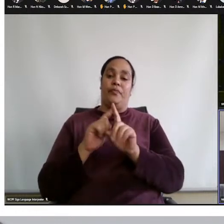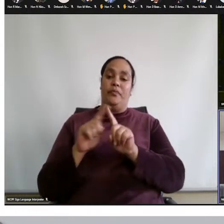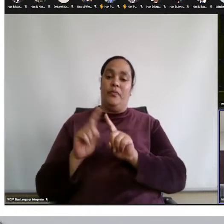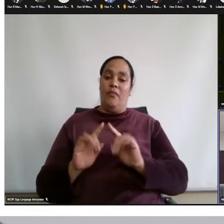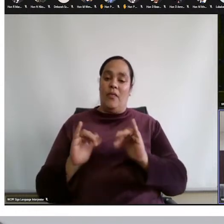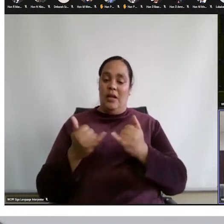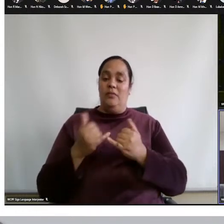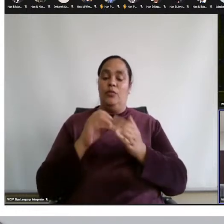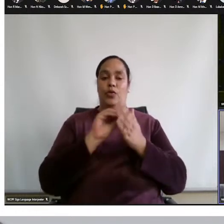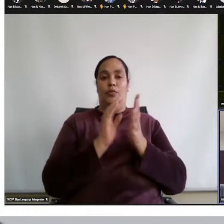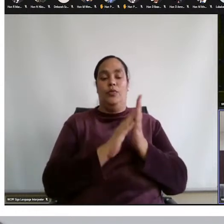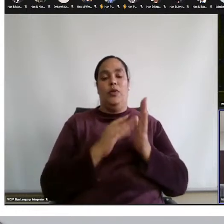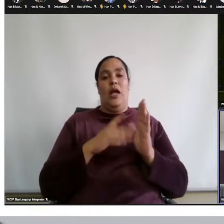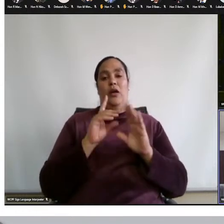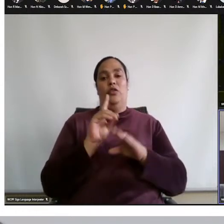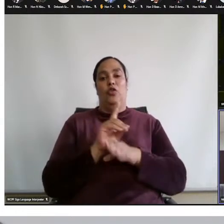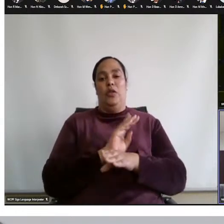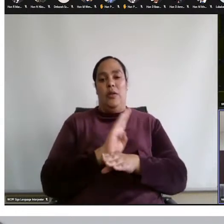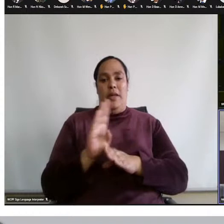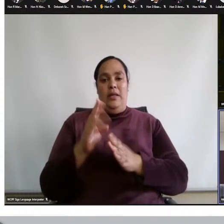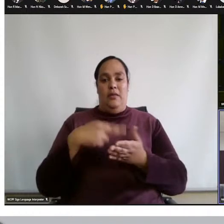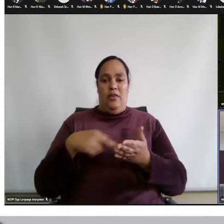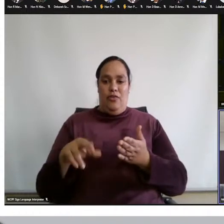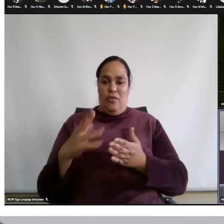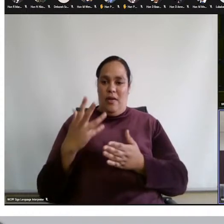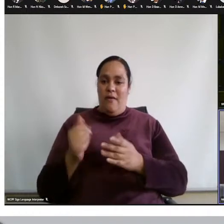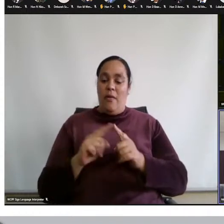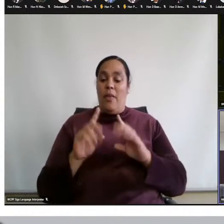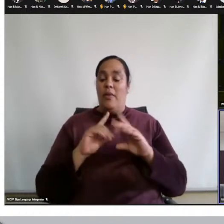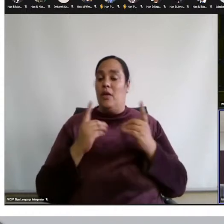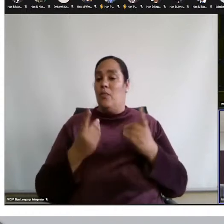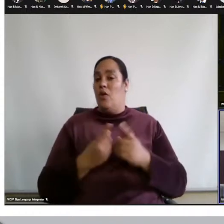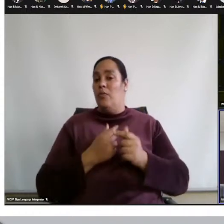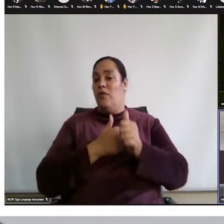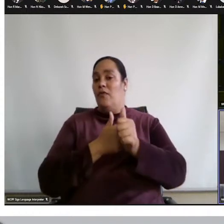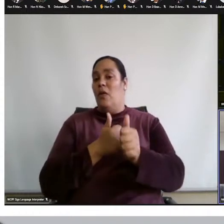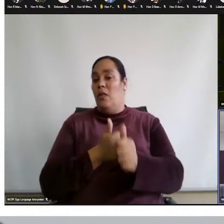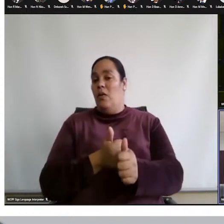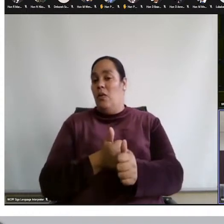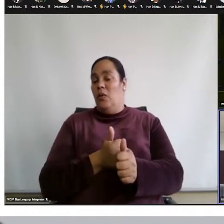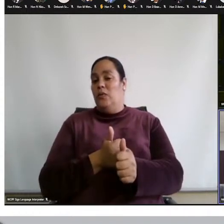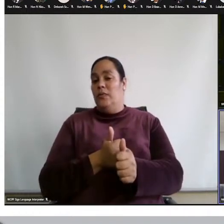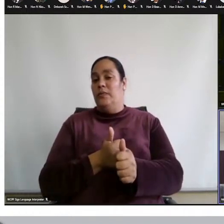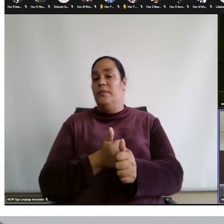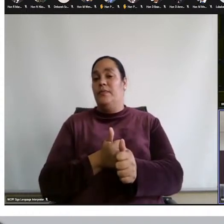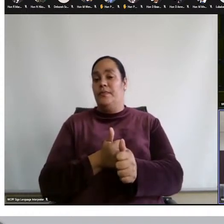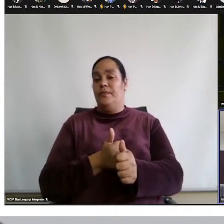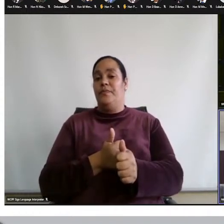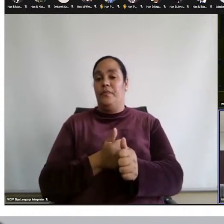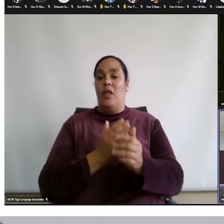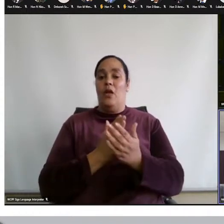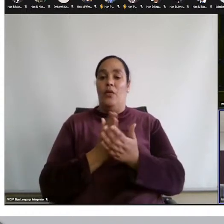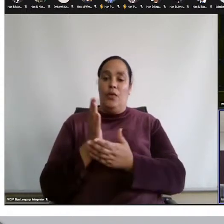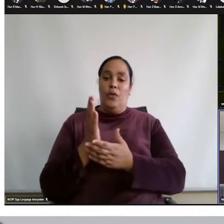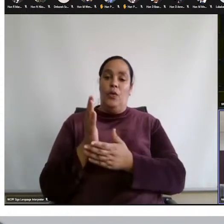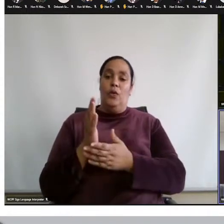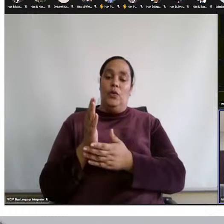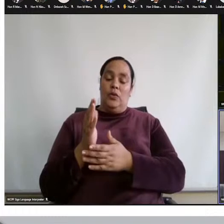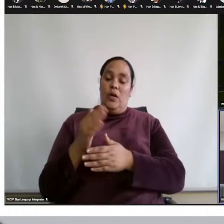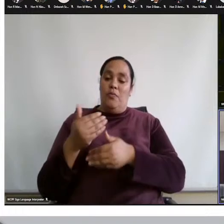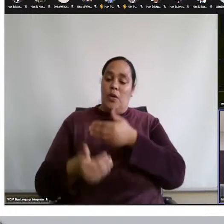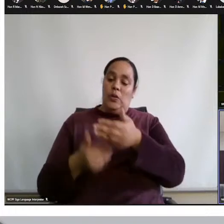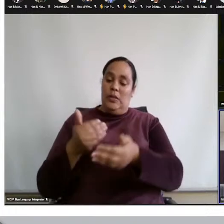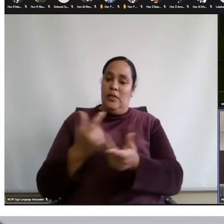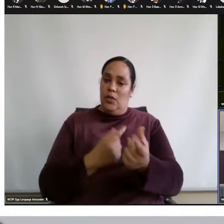ons databasis geregistreer is. Die departement volg dan ook dan die standaard bedryfsprosedure